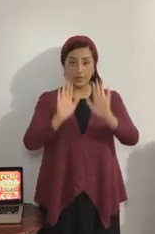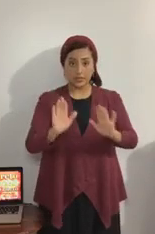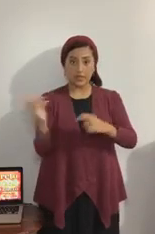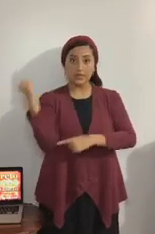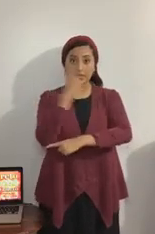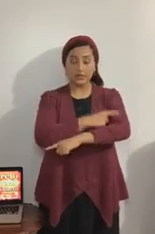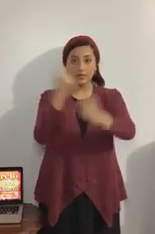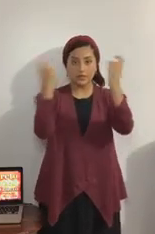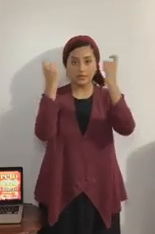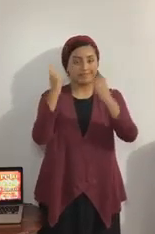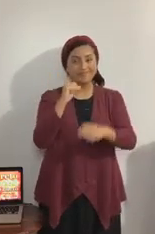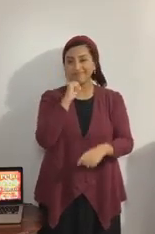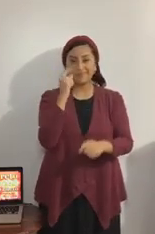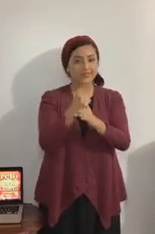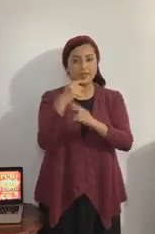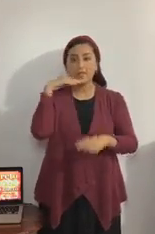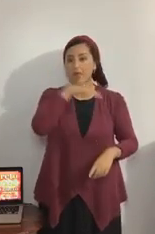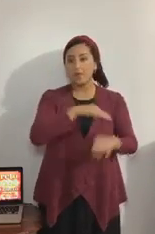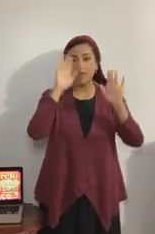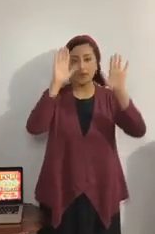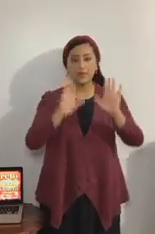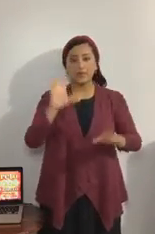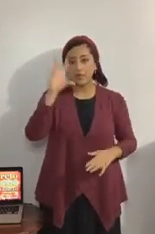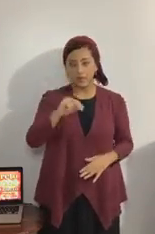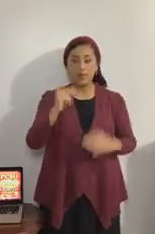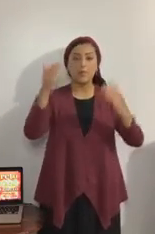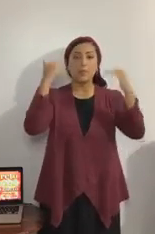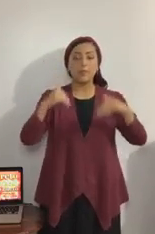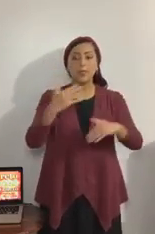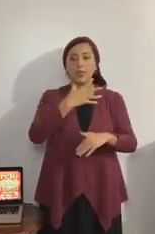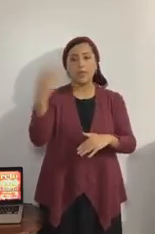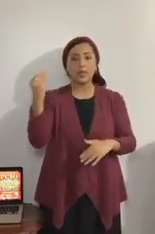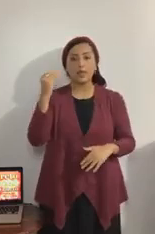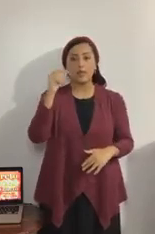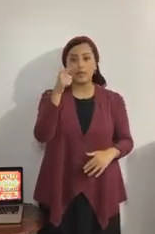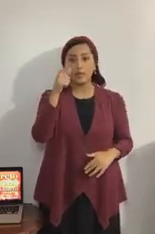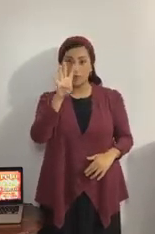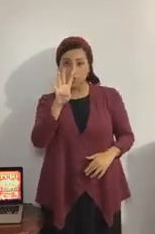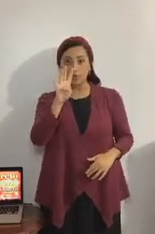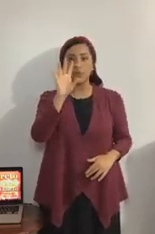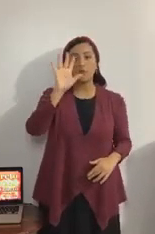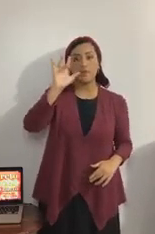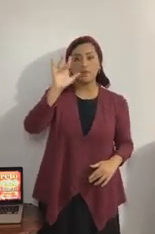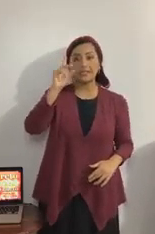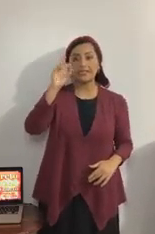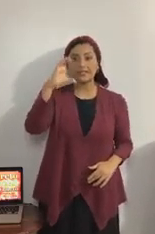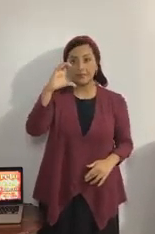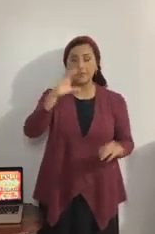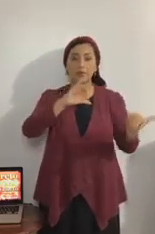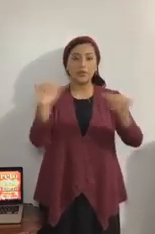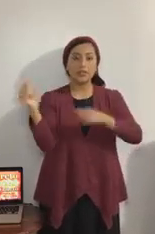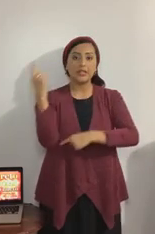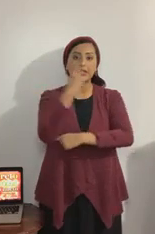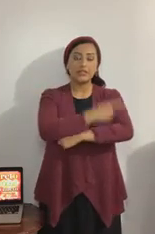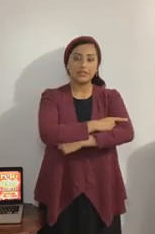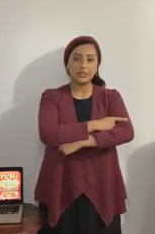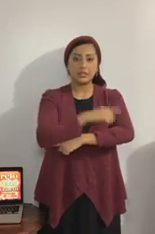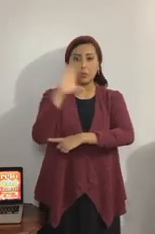adoración, que no es el correcto, es un día falso. Y 2, el 24 o 25 de diciembre como el día de Natalis Solis, el día que nacía el